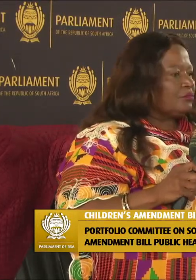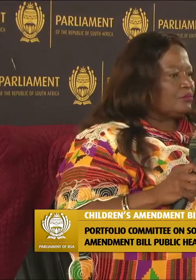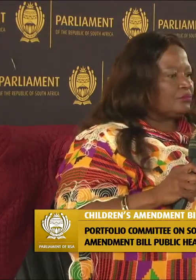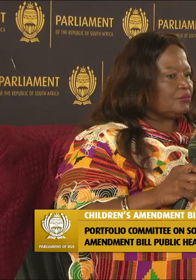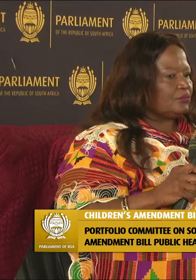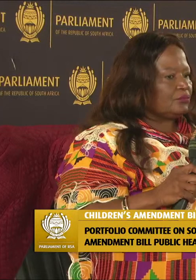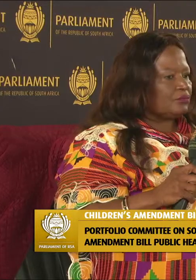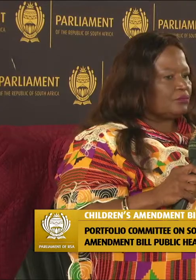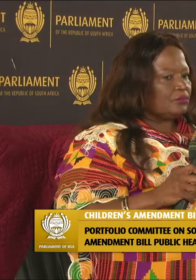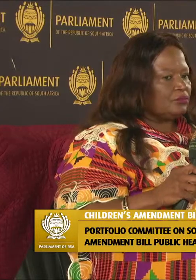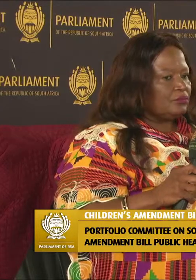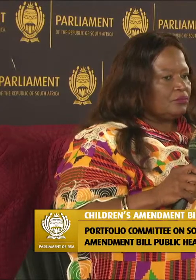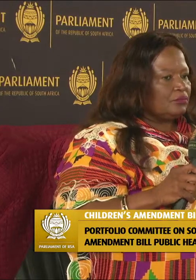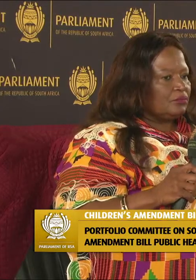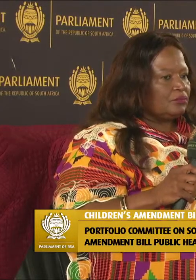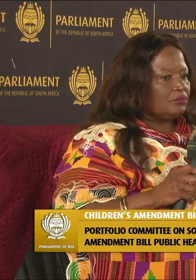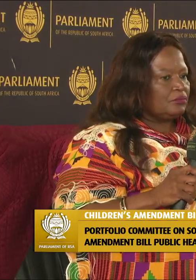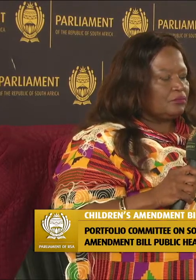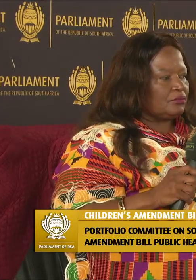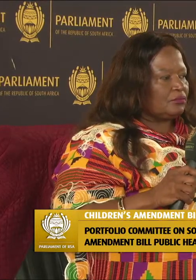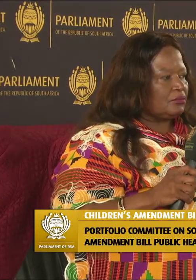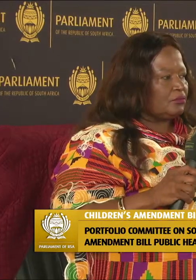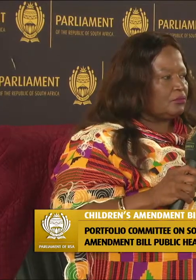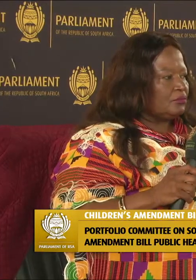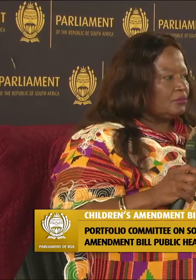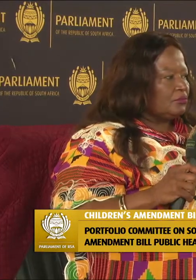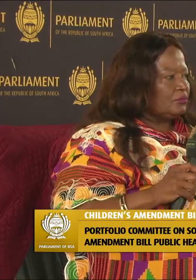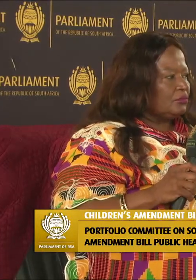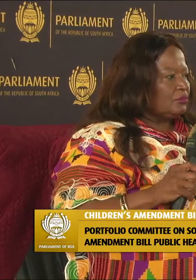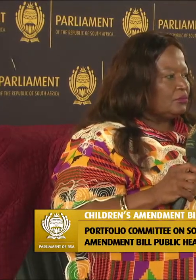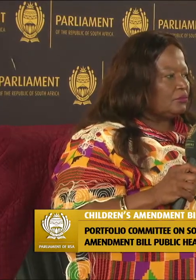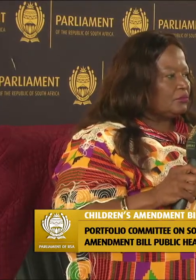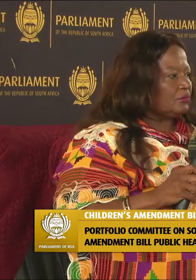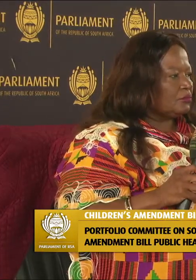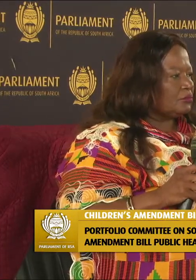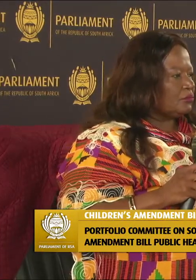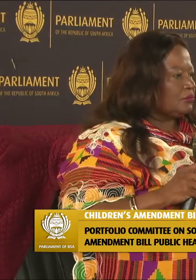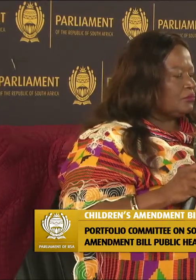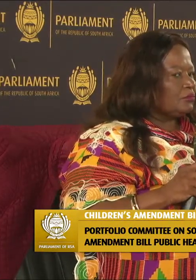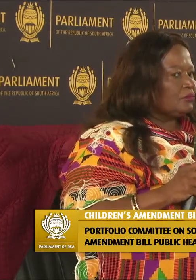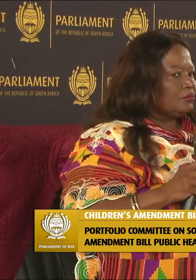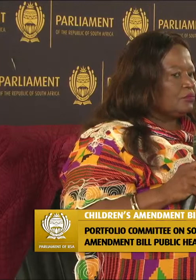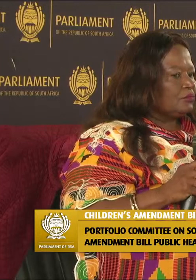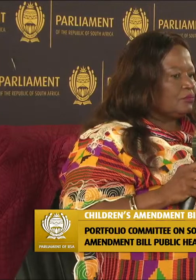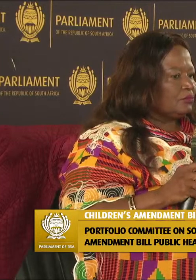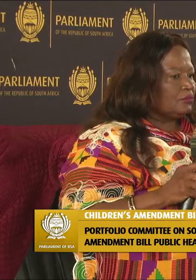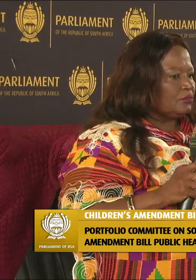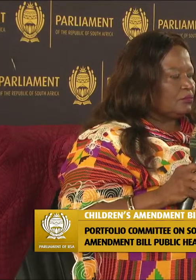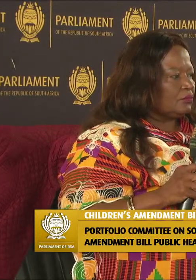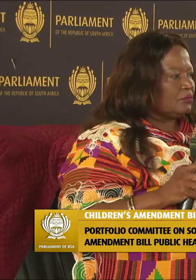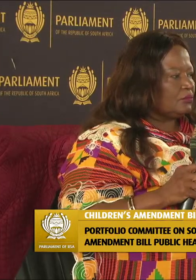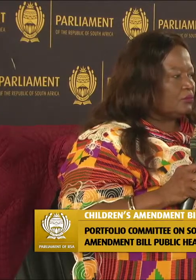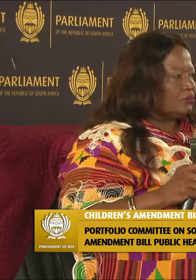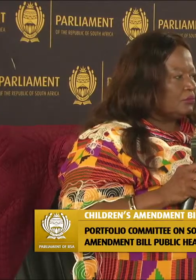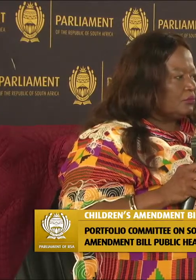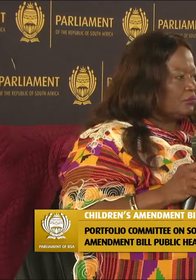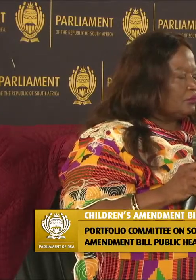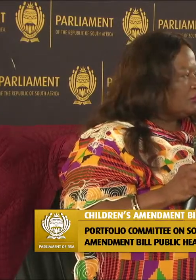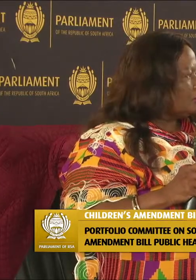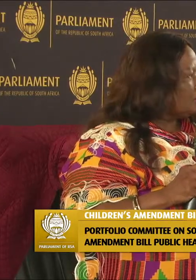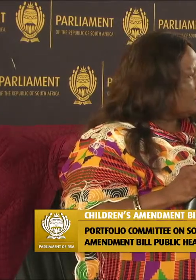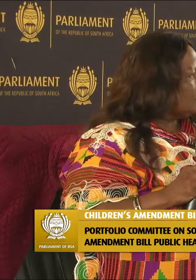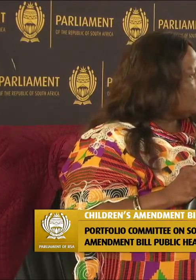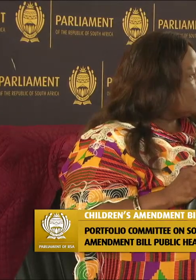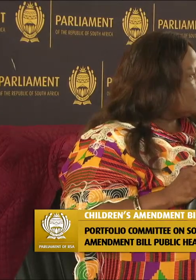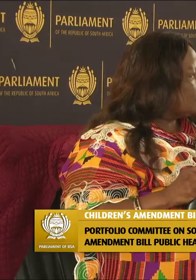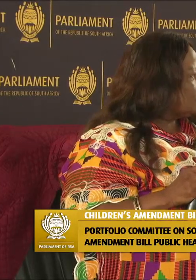lokuthi nikwazi ukuthi nikhulume kodwa uma unento mhlawumbe okungeke uthanda ukuthi uyikhulume phambi kwabantu